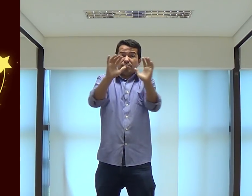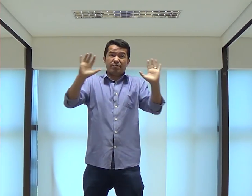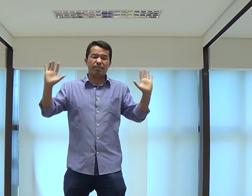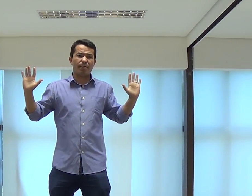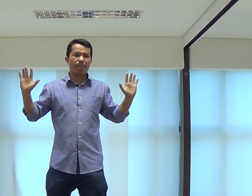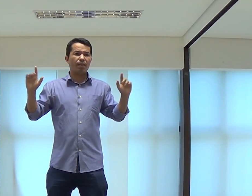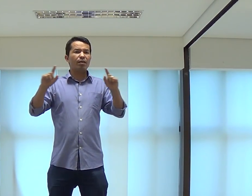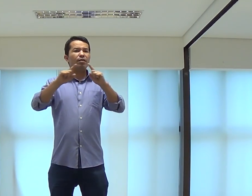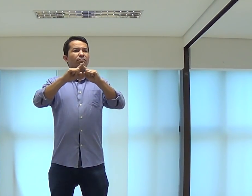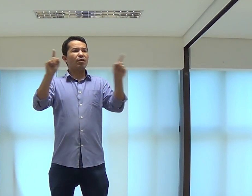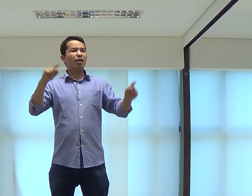eu também não sei.